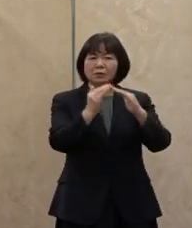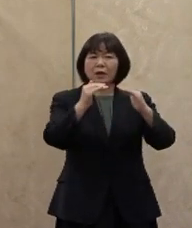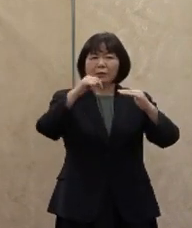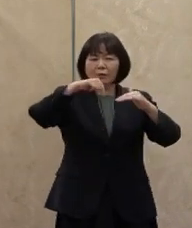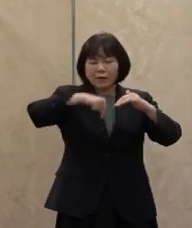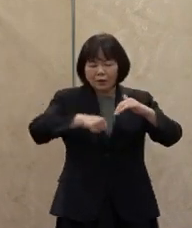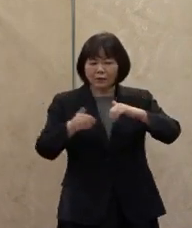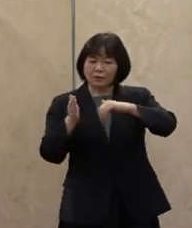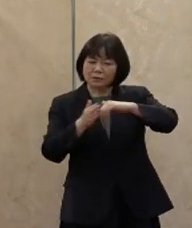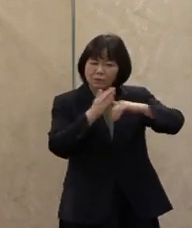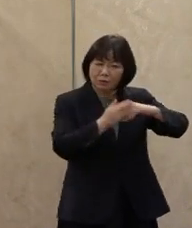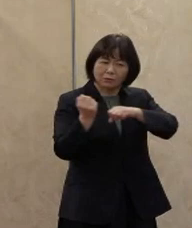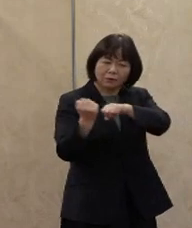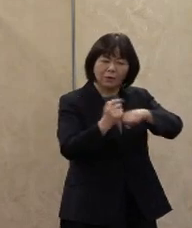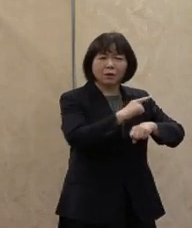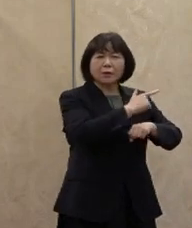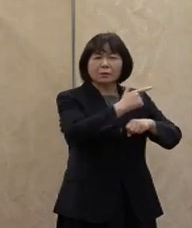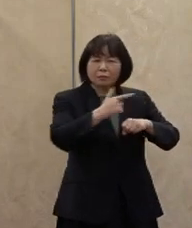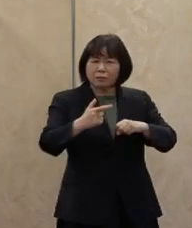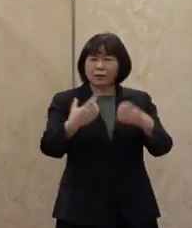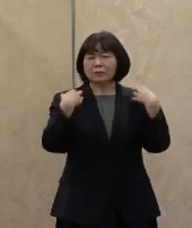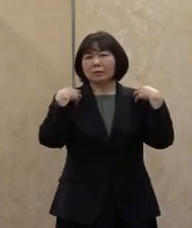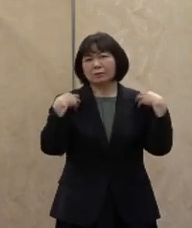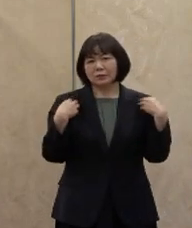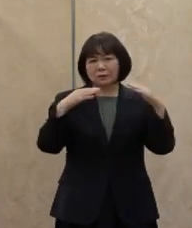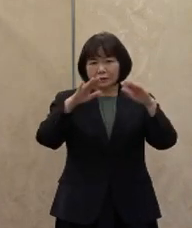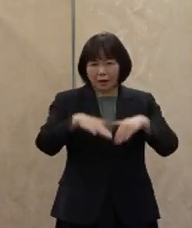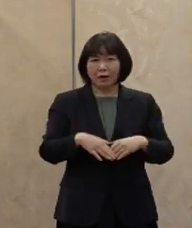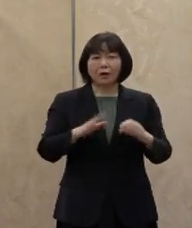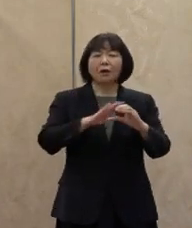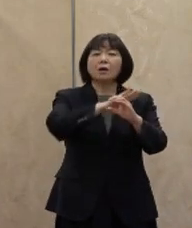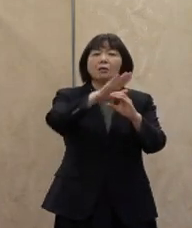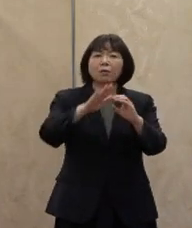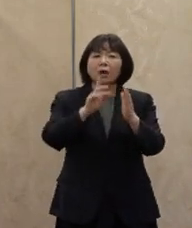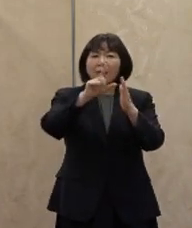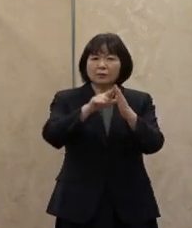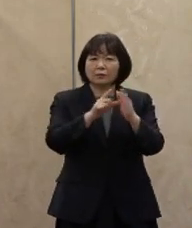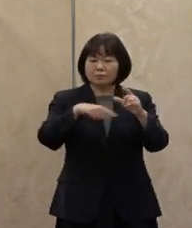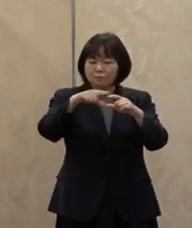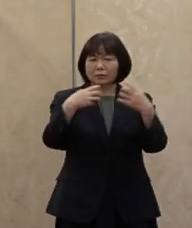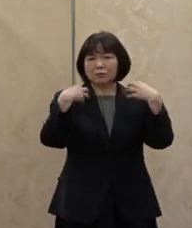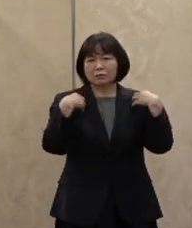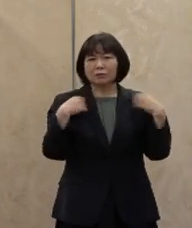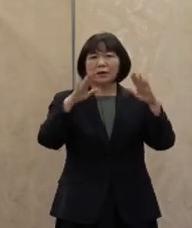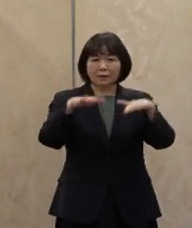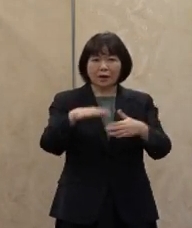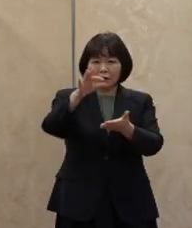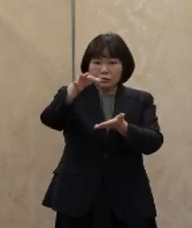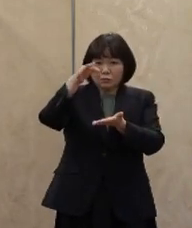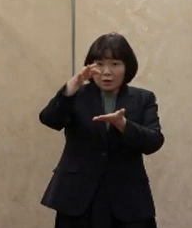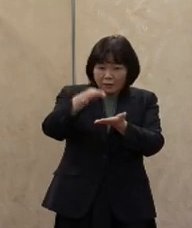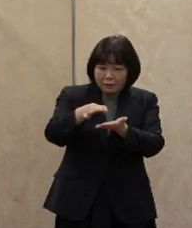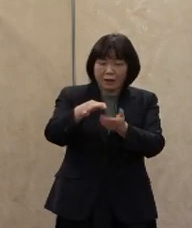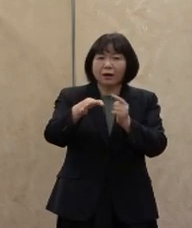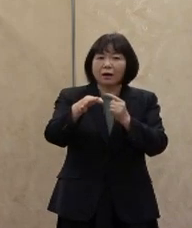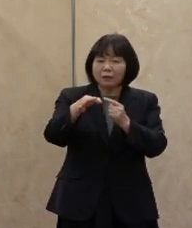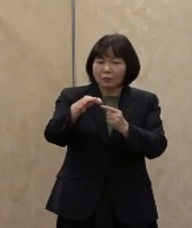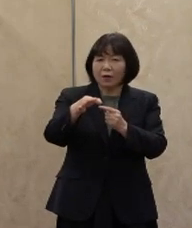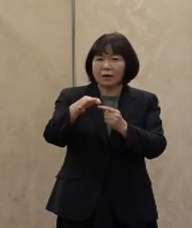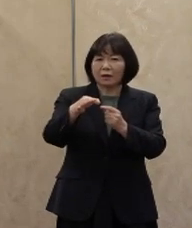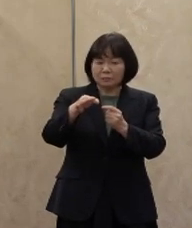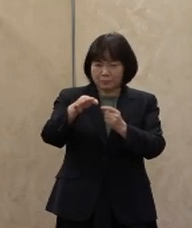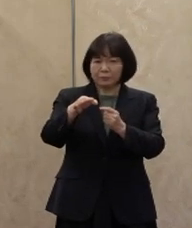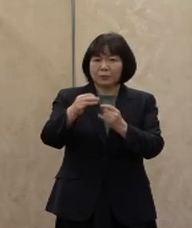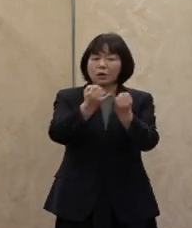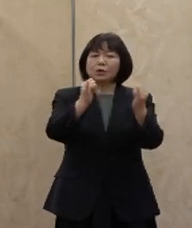ロナ禍において非常に増えたという、このコロナにおける問題も出てきているところです。収入が減ったというのも、コロナにおける収入が減